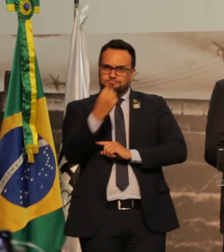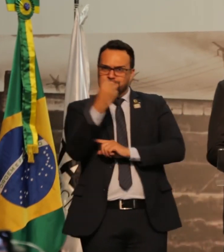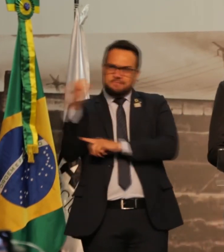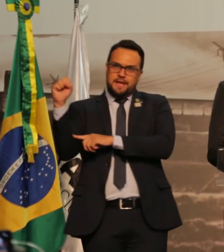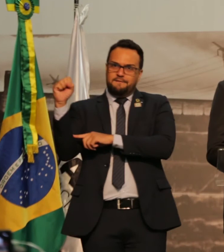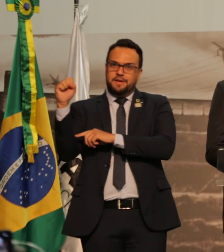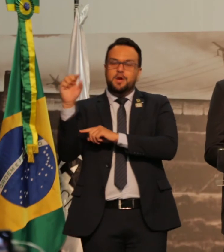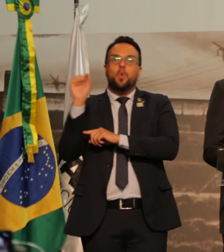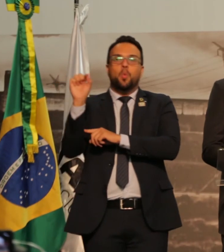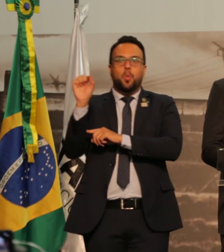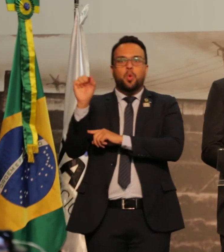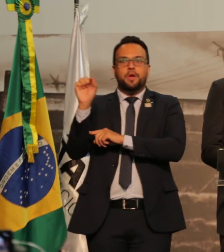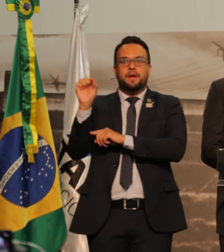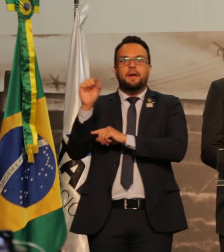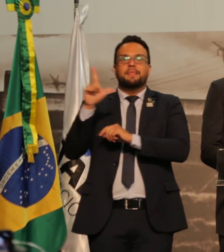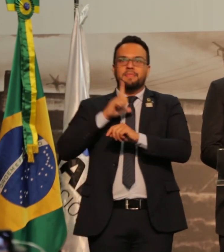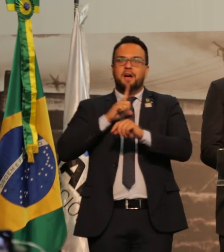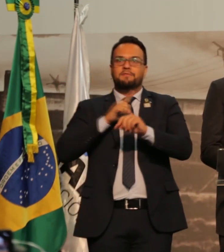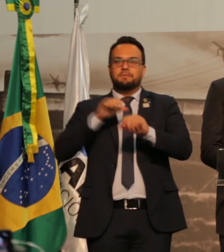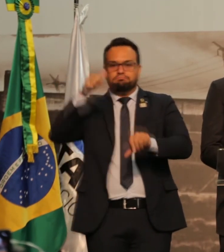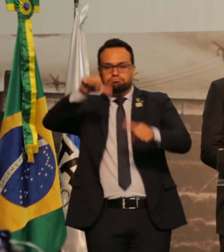comando das forças.